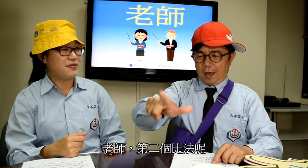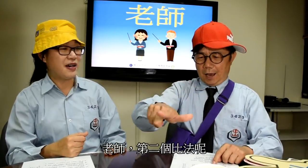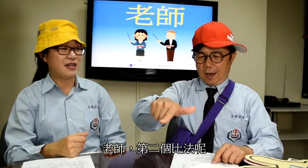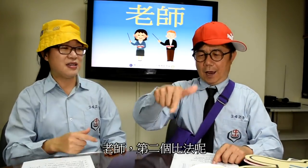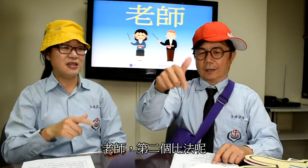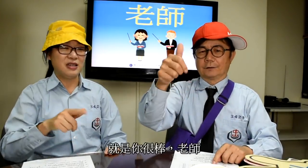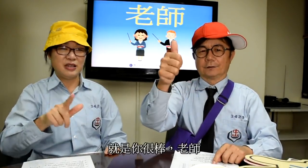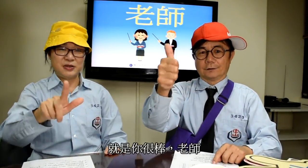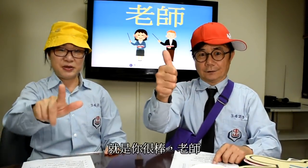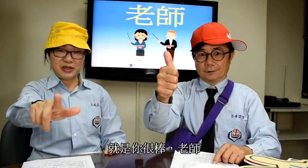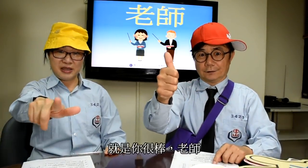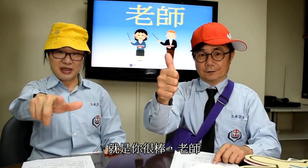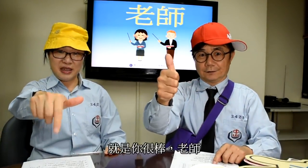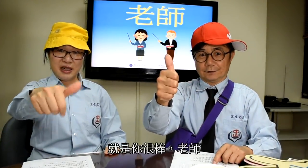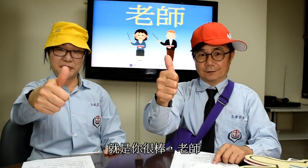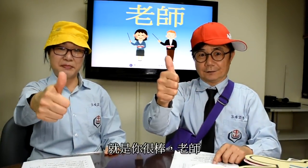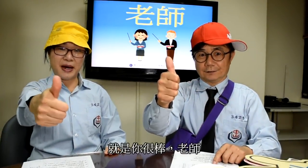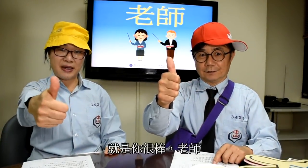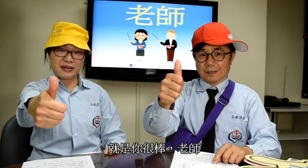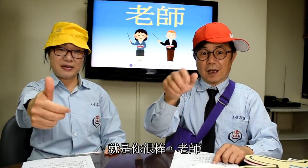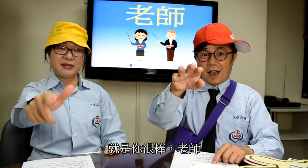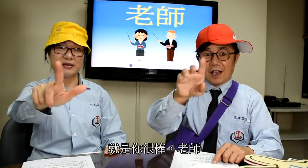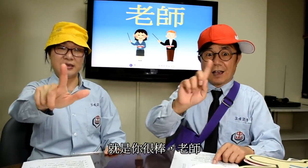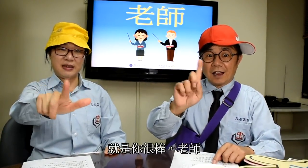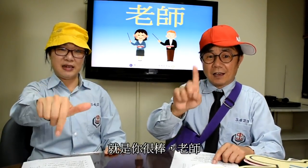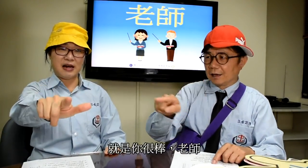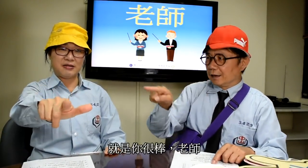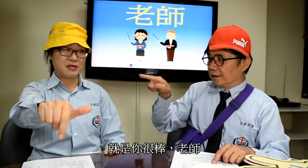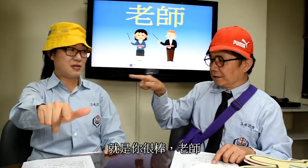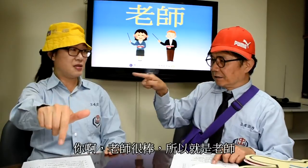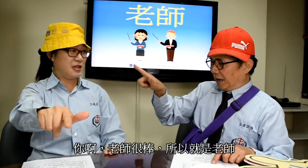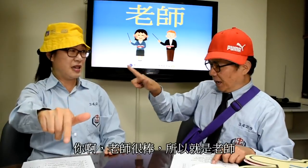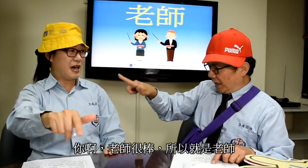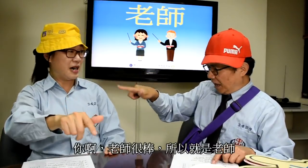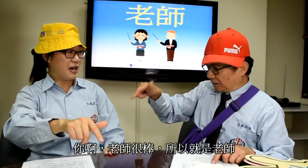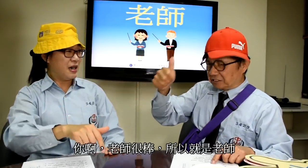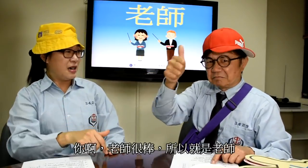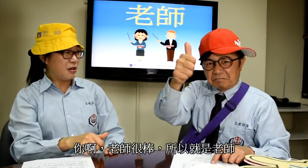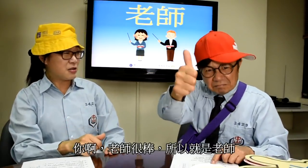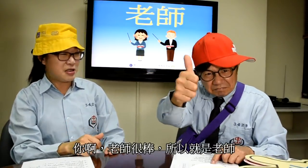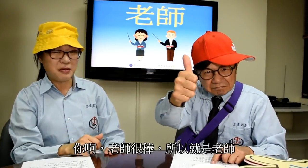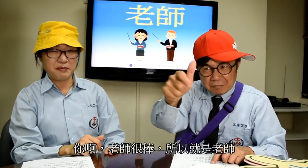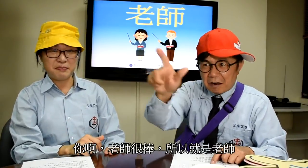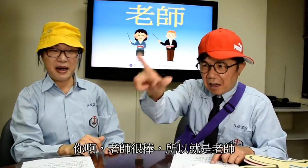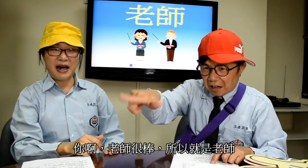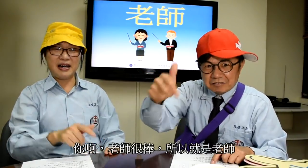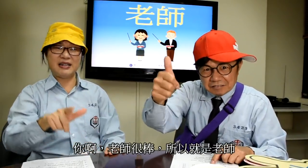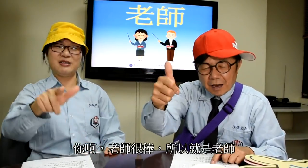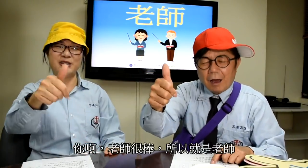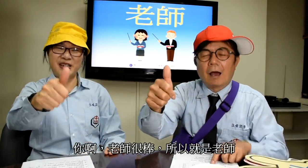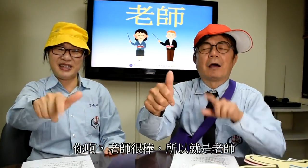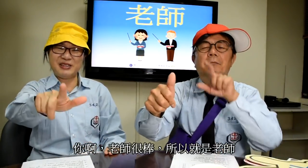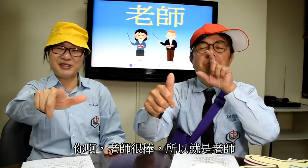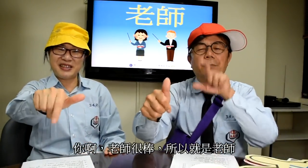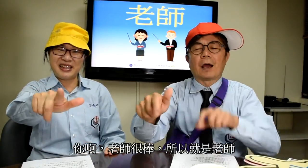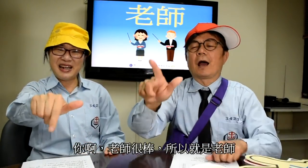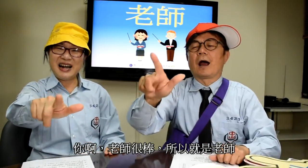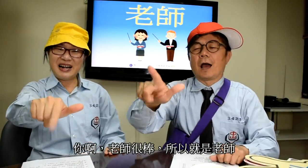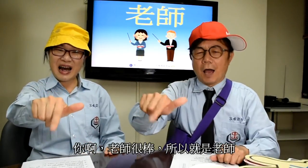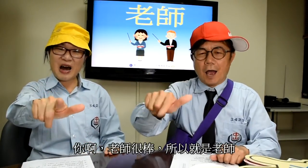呢，就是你很棒，啊，老师，你啊，老师很棒，所以就是老